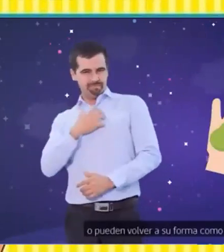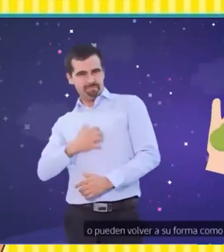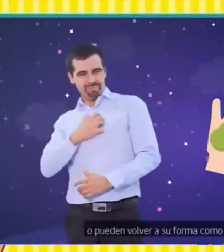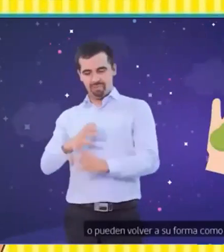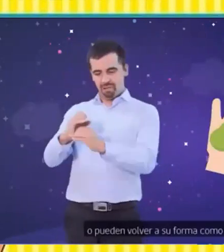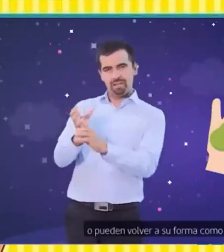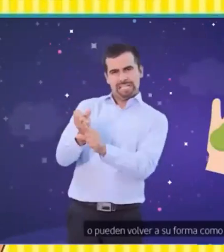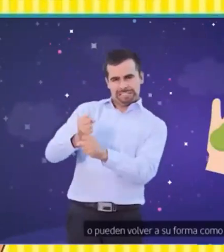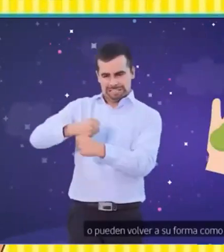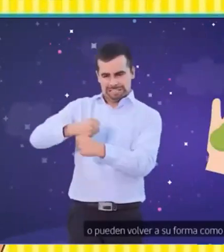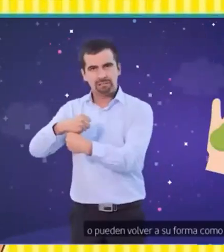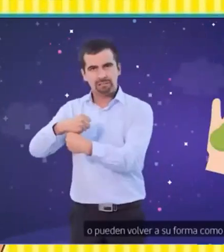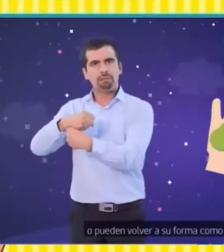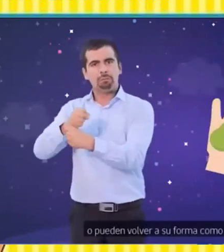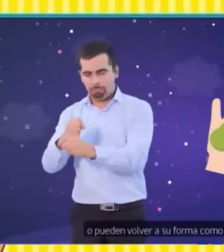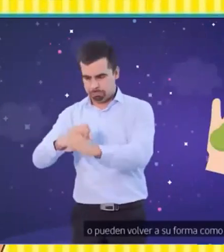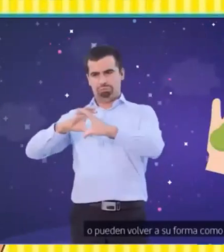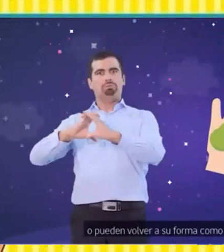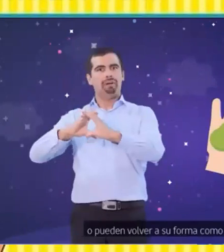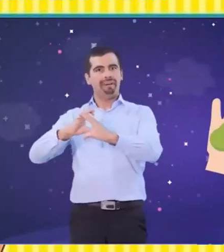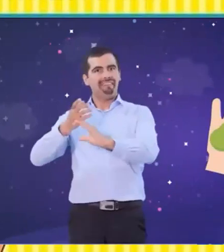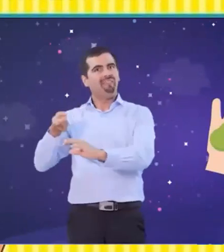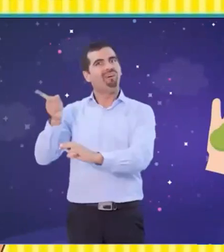o pueden volver a su forma como una esponja.